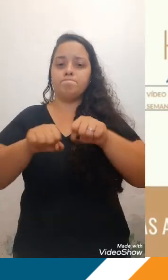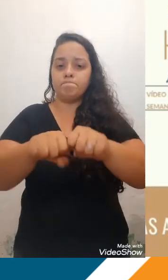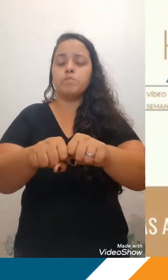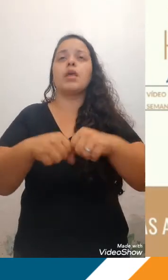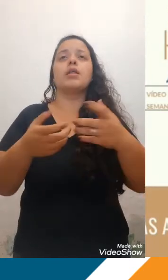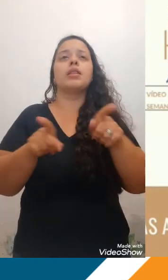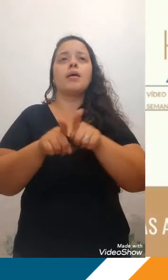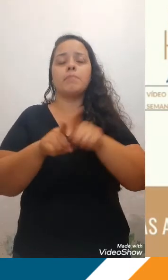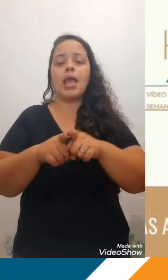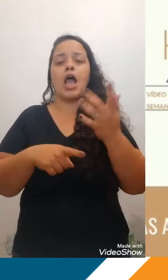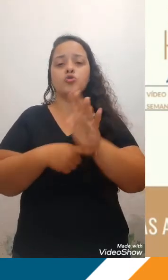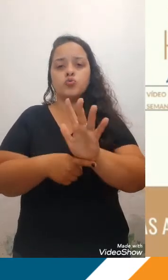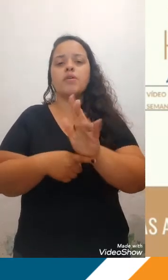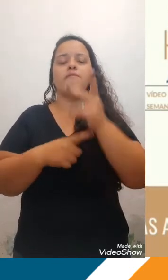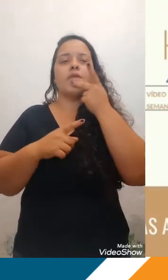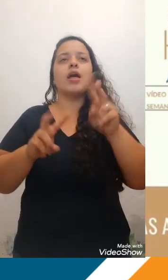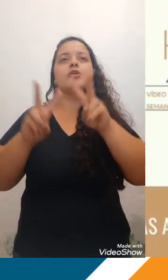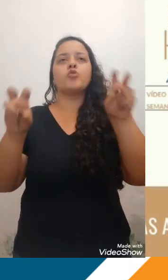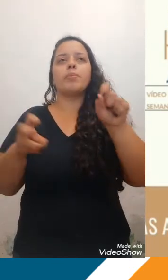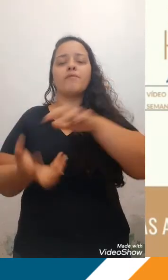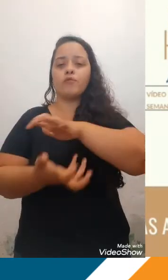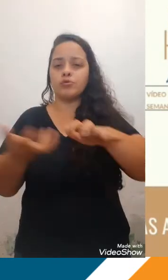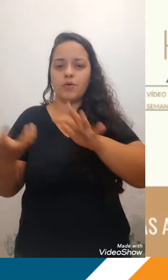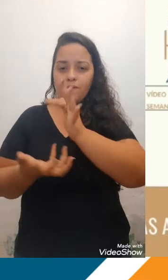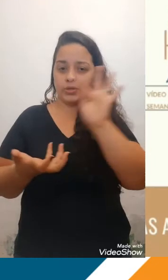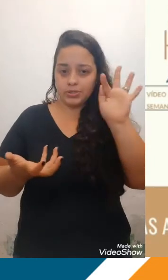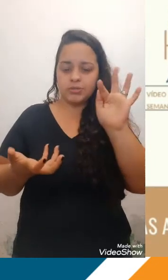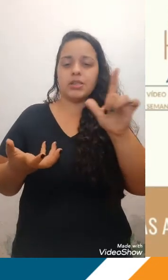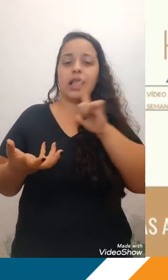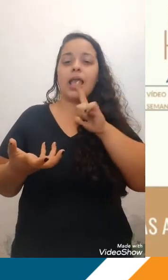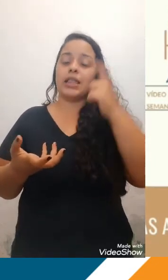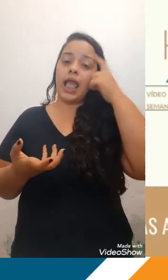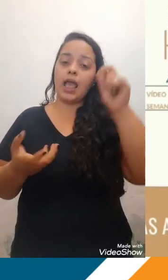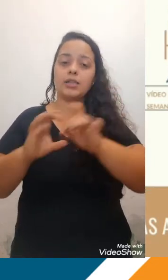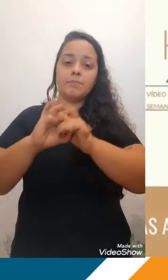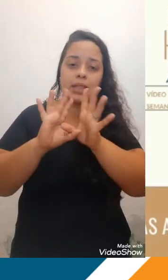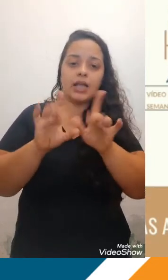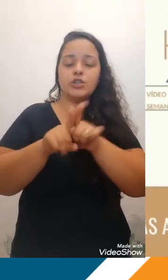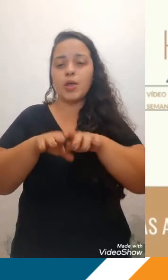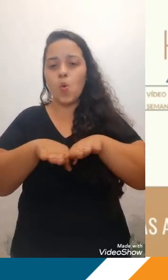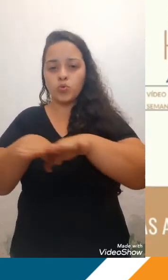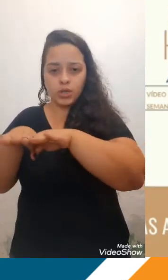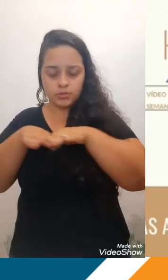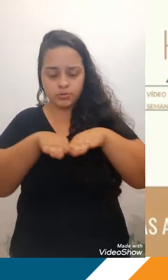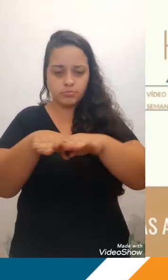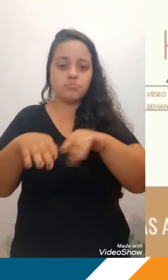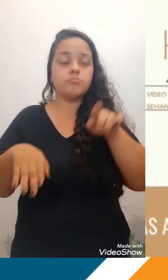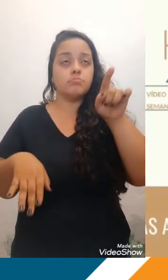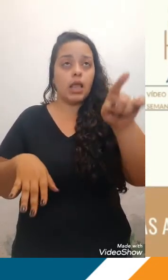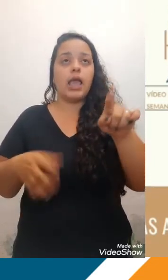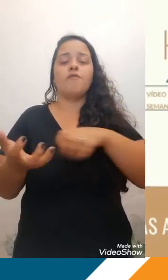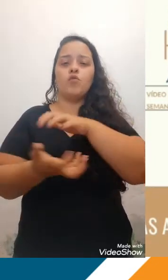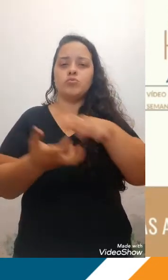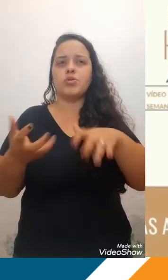a Revolução Francesa ocorrida na Europa, que trouxe muitos ideais de liberdade e de igualdade, né? E essa revolução